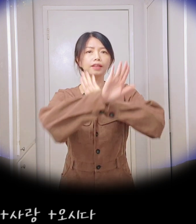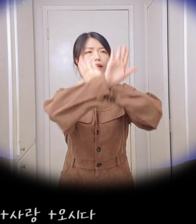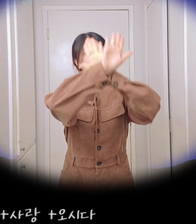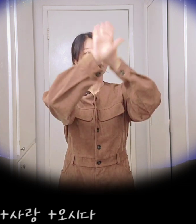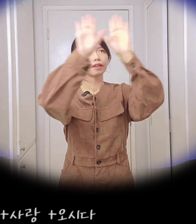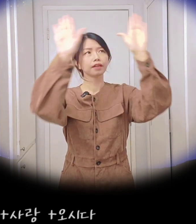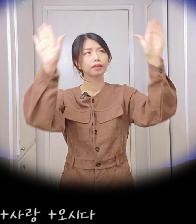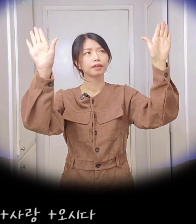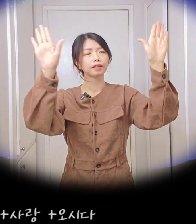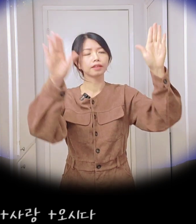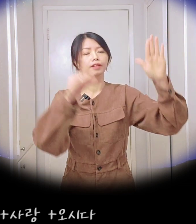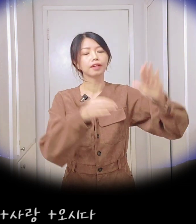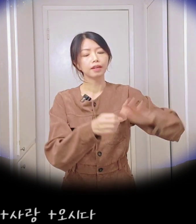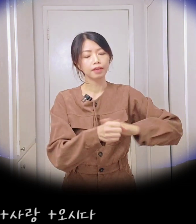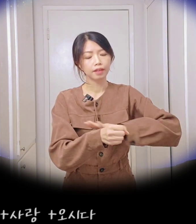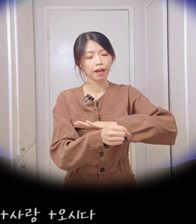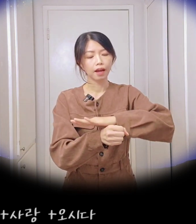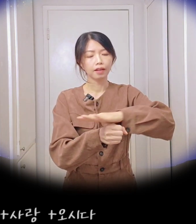하늘에